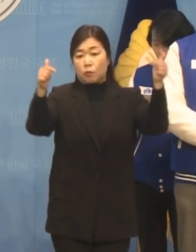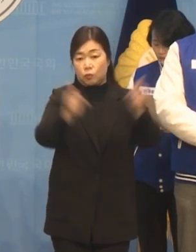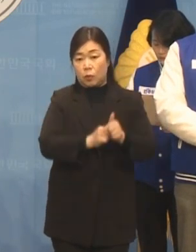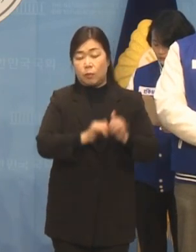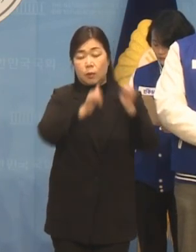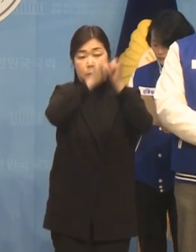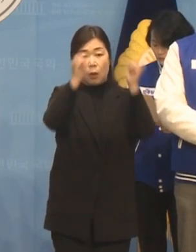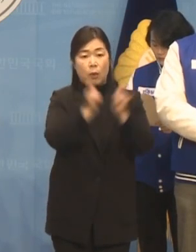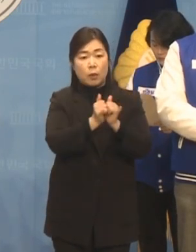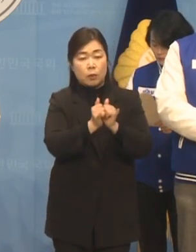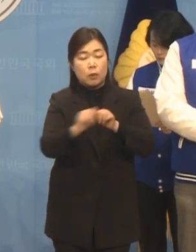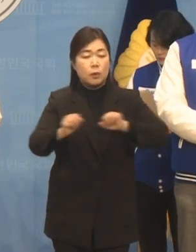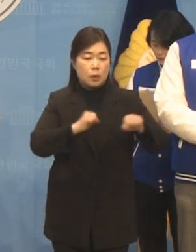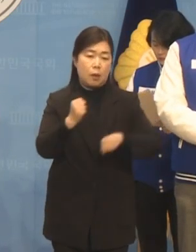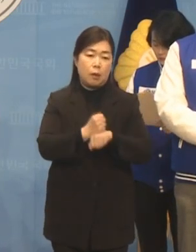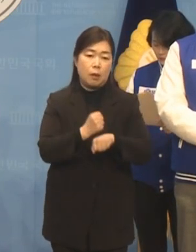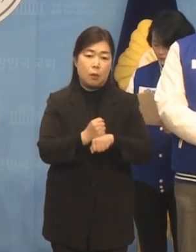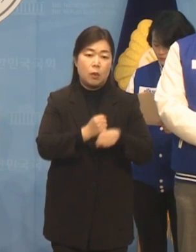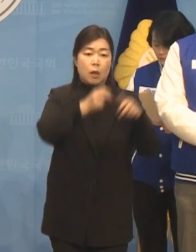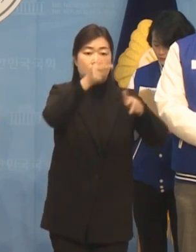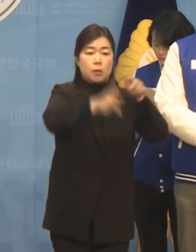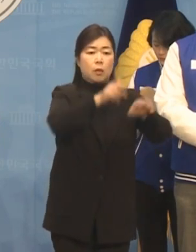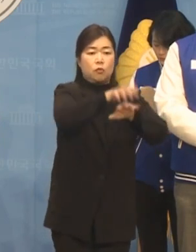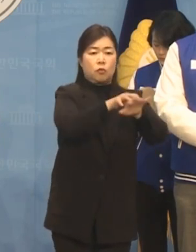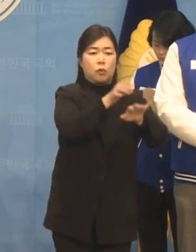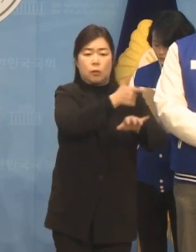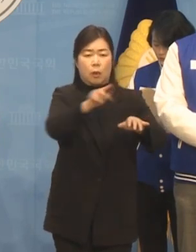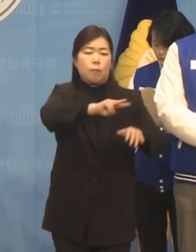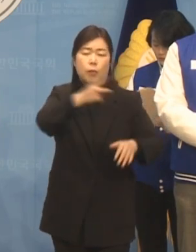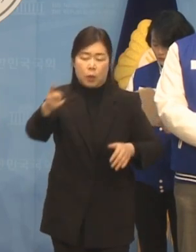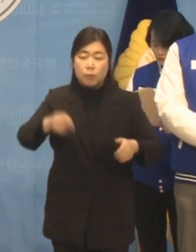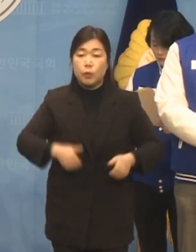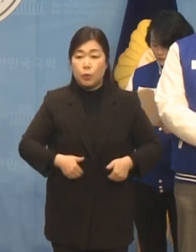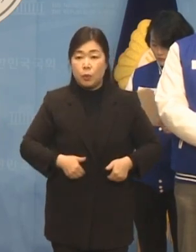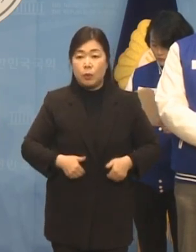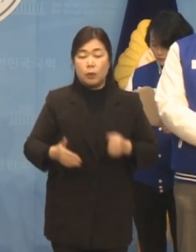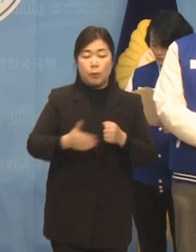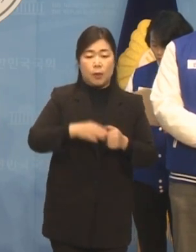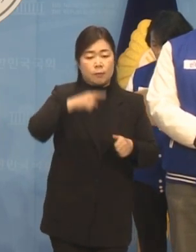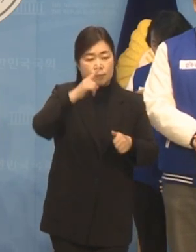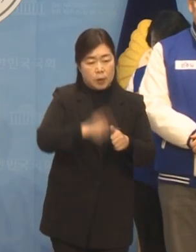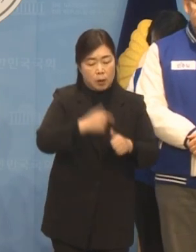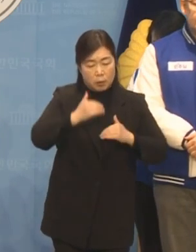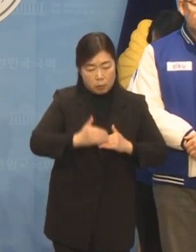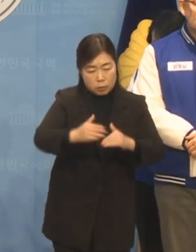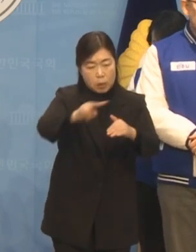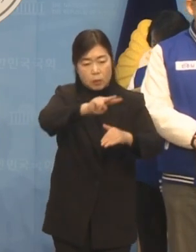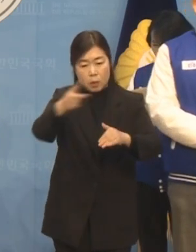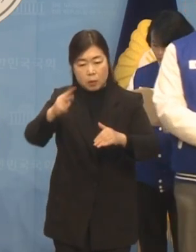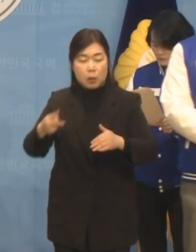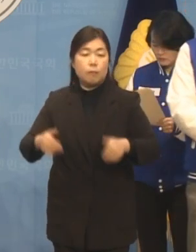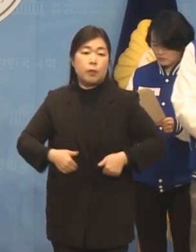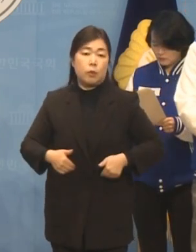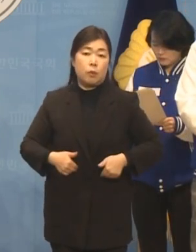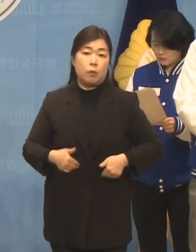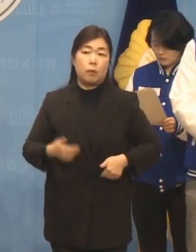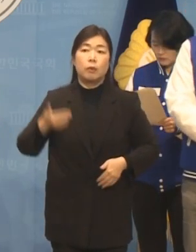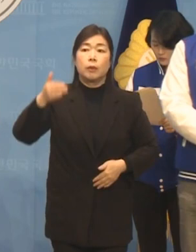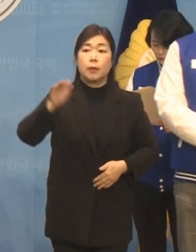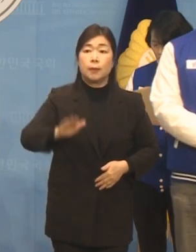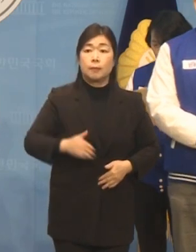이행과 산업구조 대전환 시기에 정의로운 전환 등이 매우 중요한 한국 사회 과제로 의제로 떠오르고